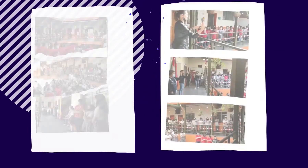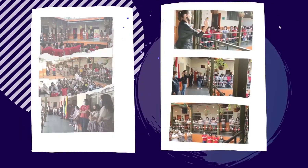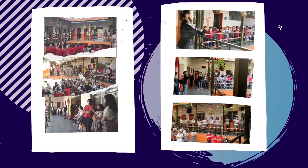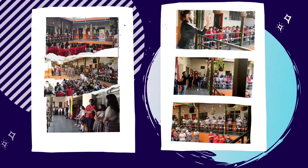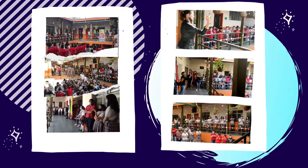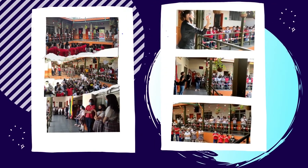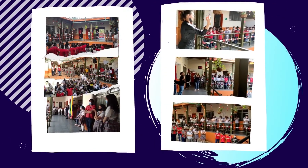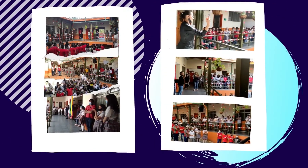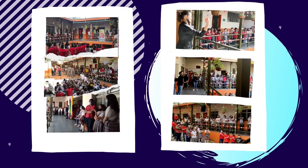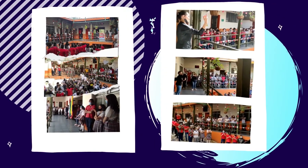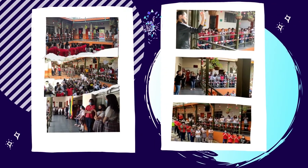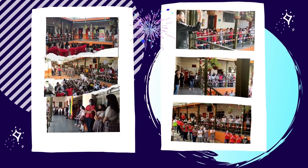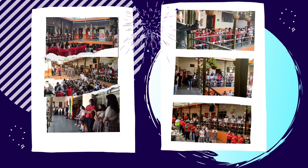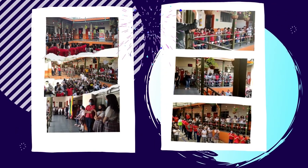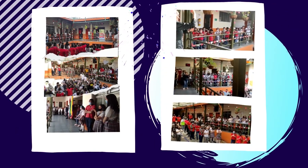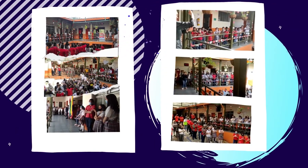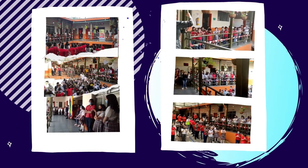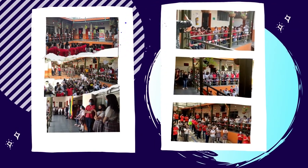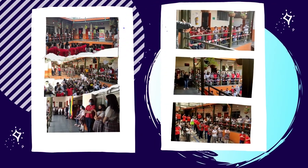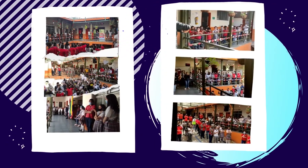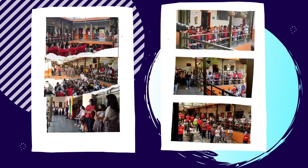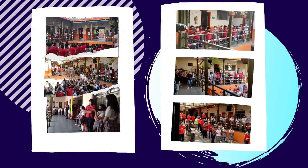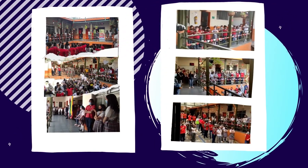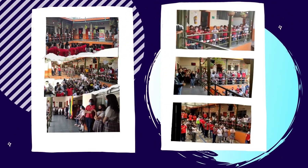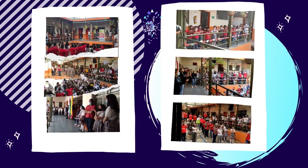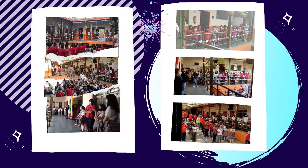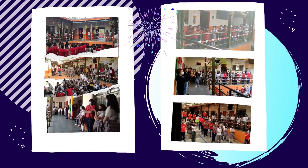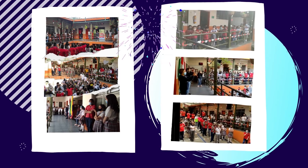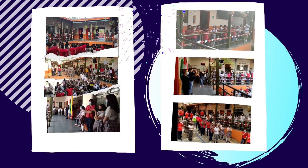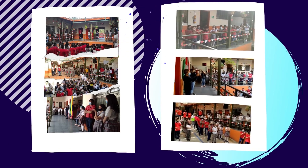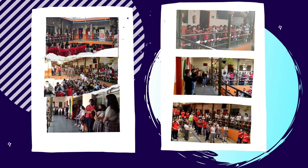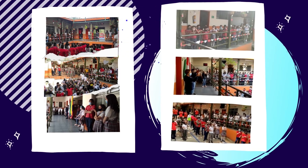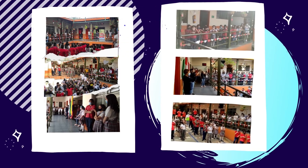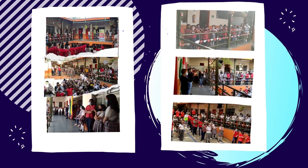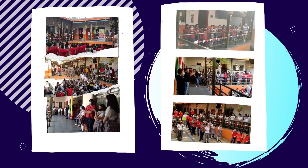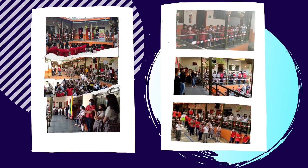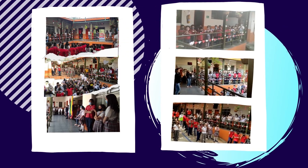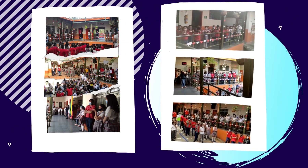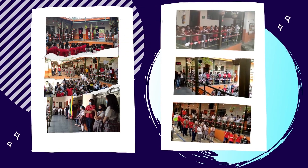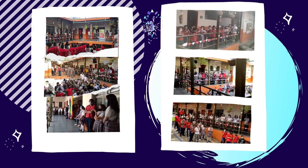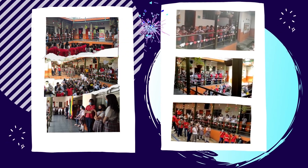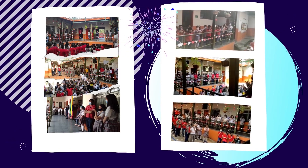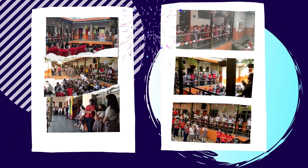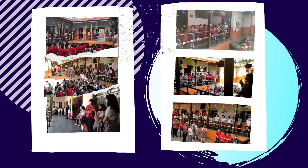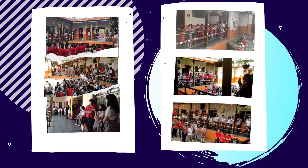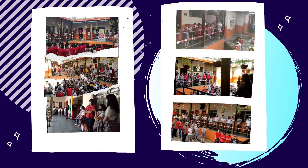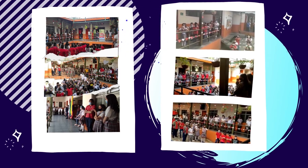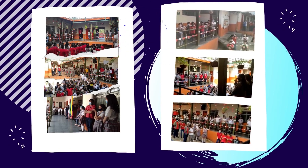¡Feliz Día Internacional de la Persona Sorda!